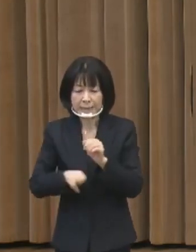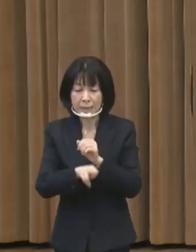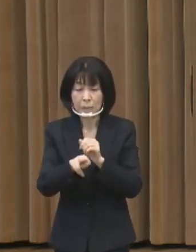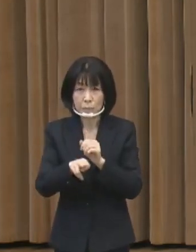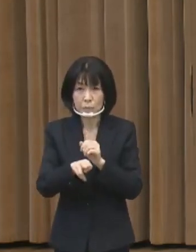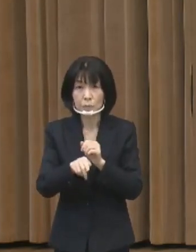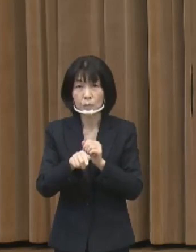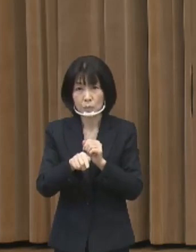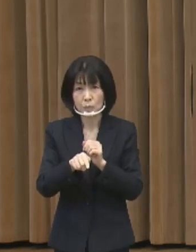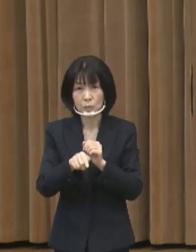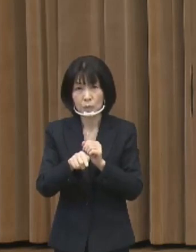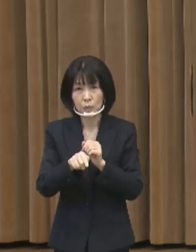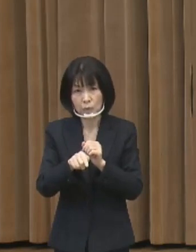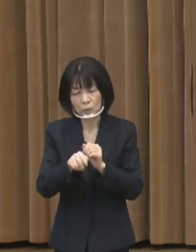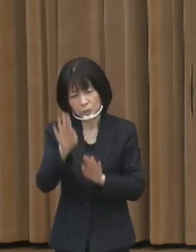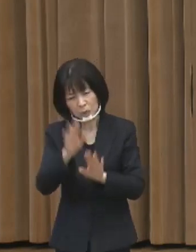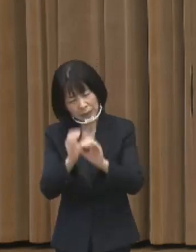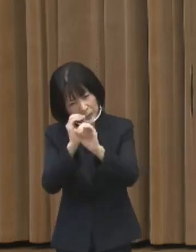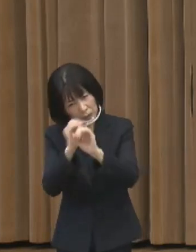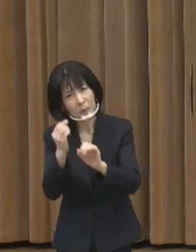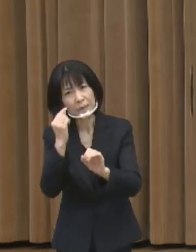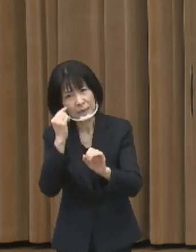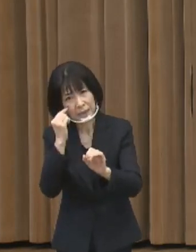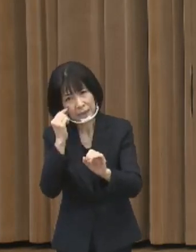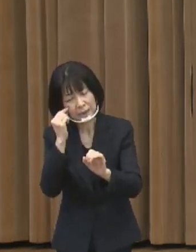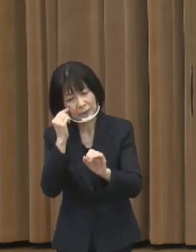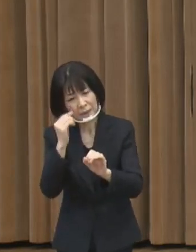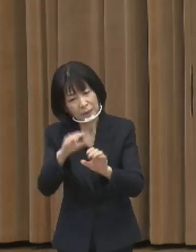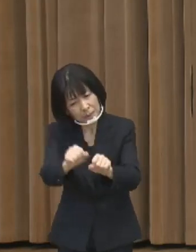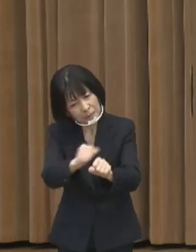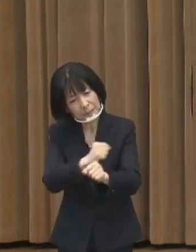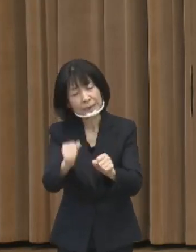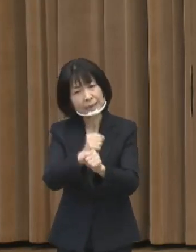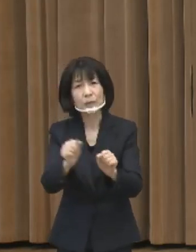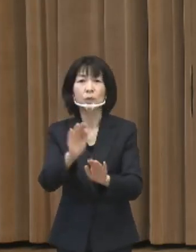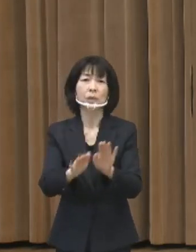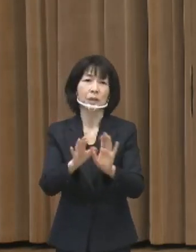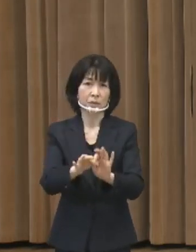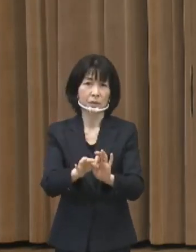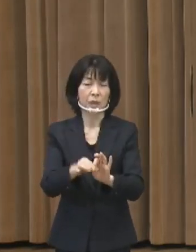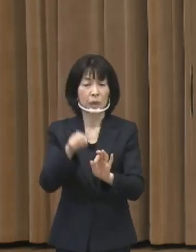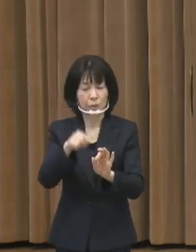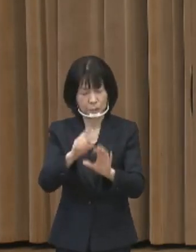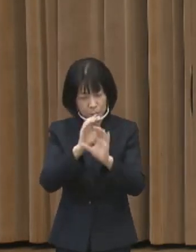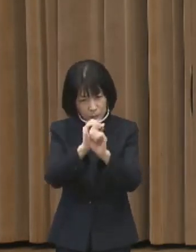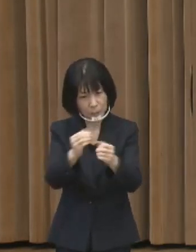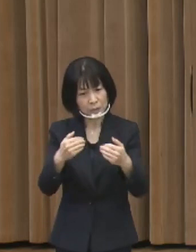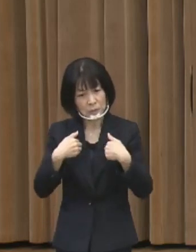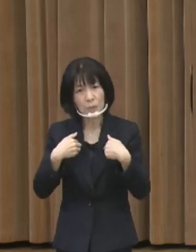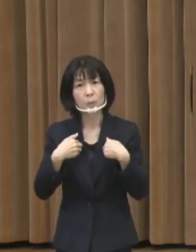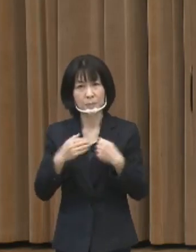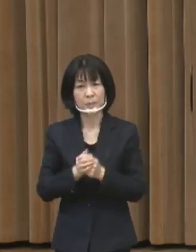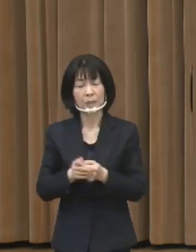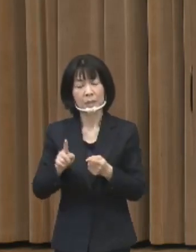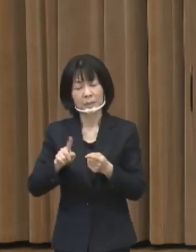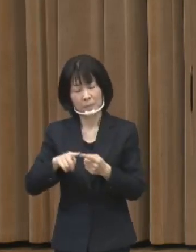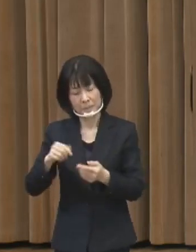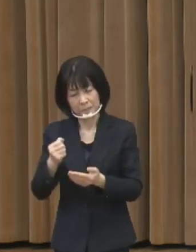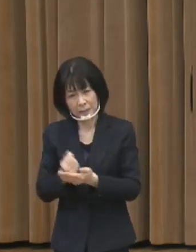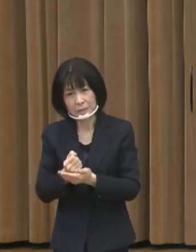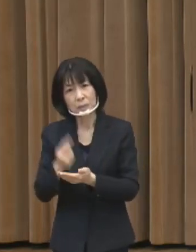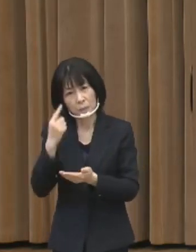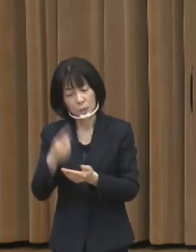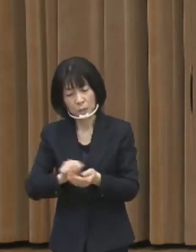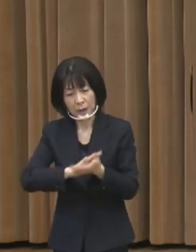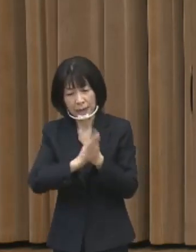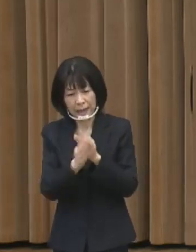の不確定、あるいはその未知の要素があるので、ここについては注視しなければならない。そして残念ながらこの変